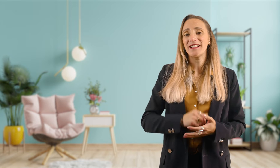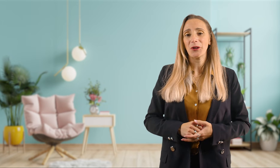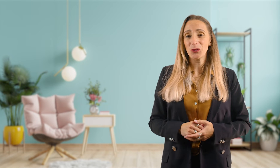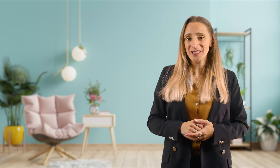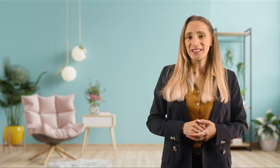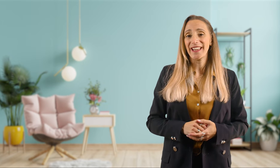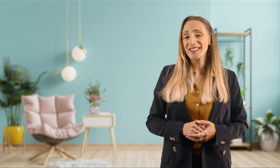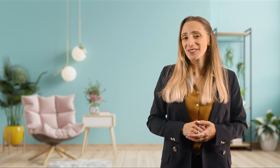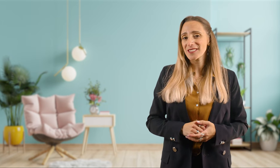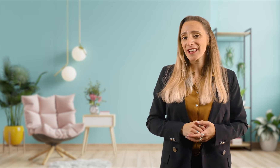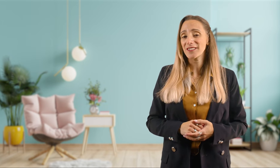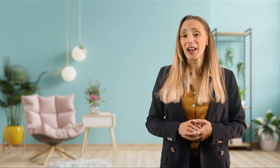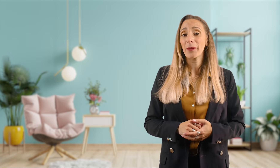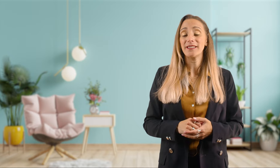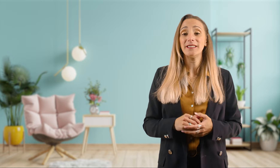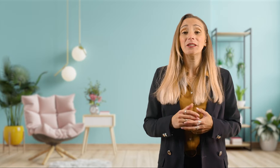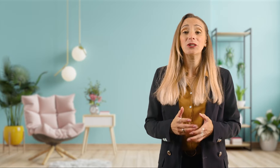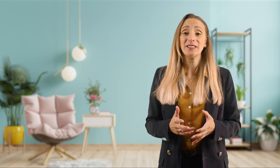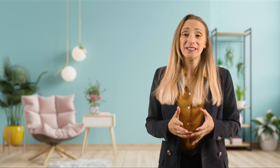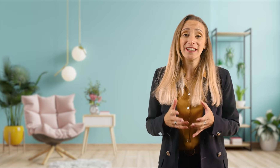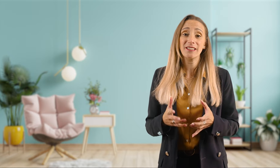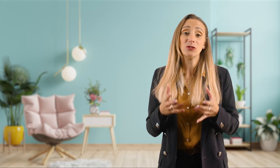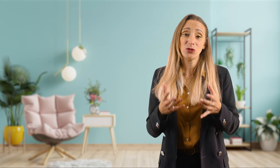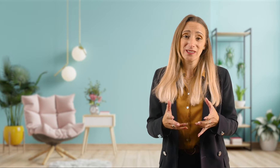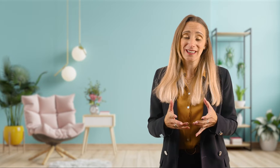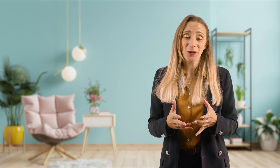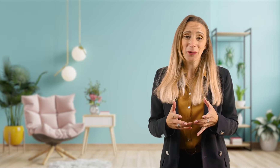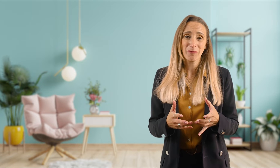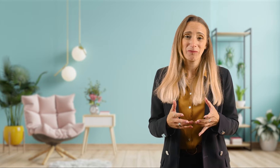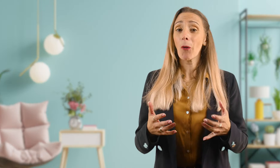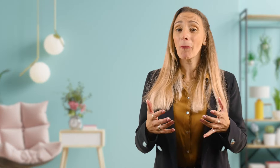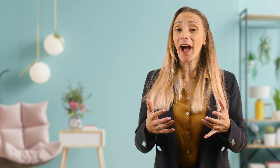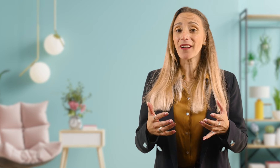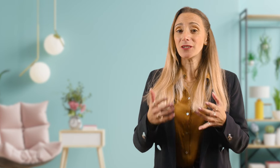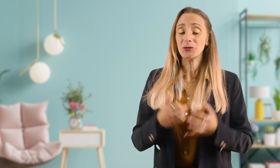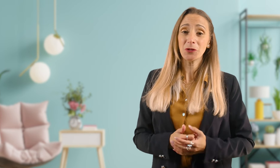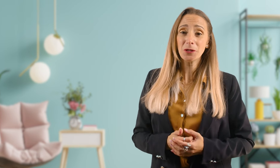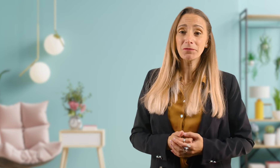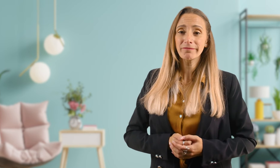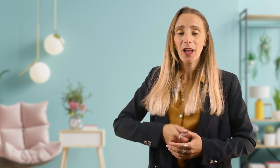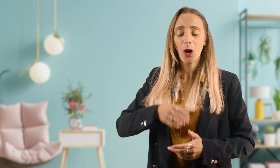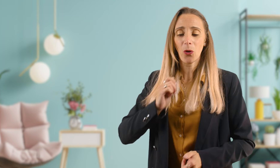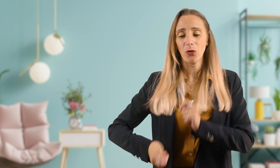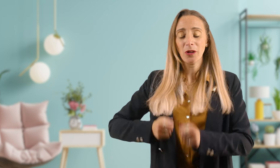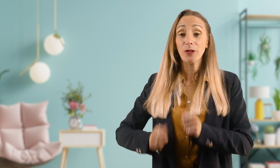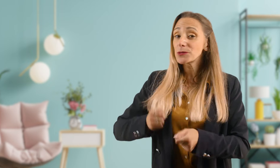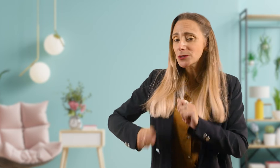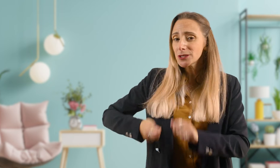est aussi essentielle dans la pratique quotidienne de cette langue. On parle de, roulement de